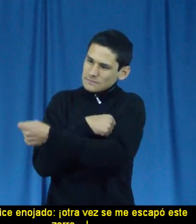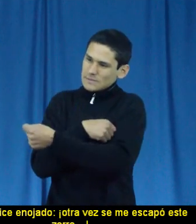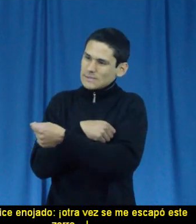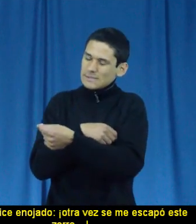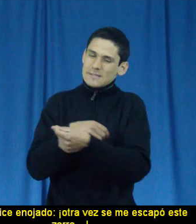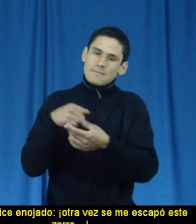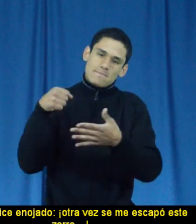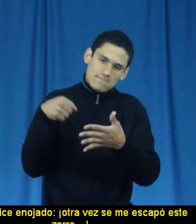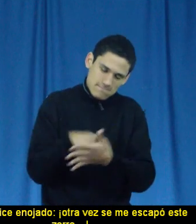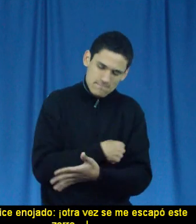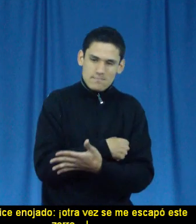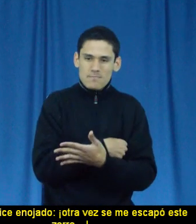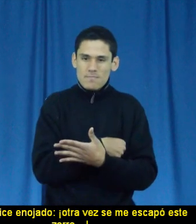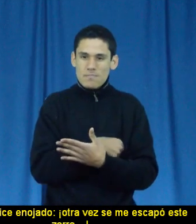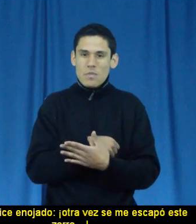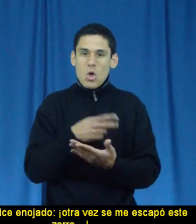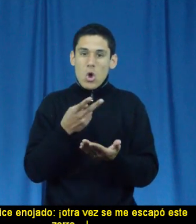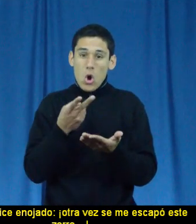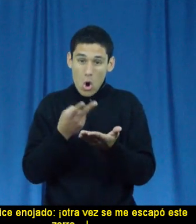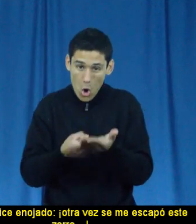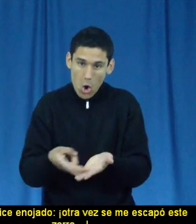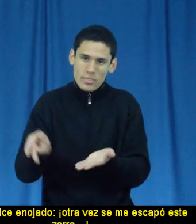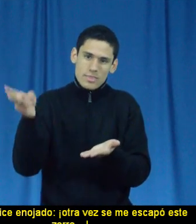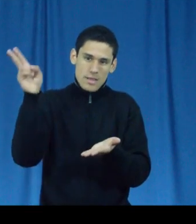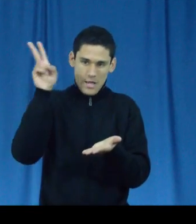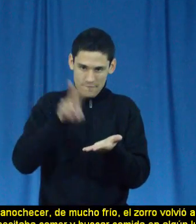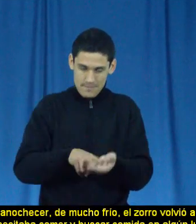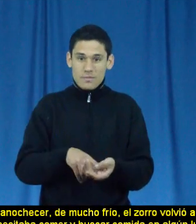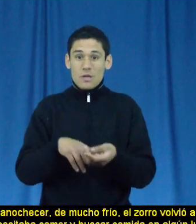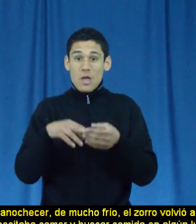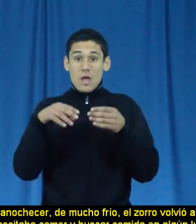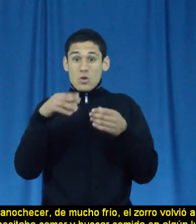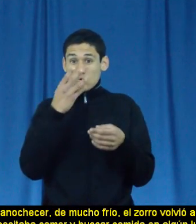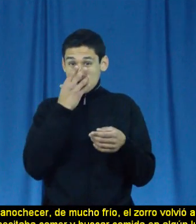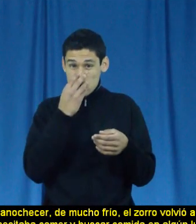El dueño dice enojado: Otra vez se me escapó este zorro.